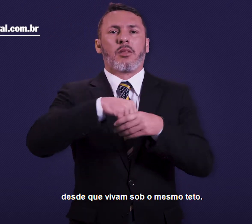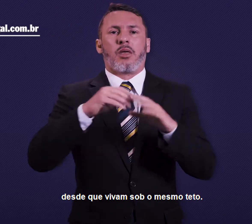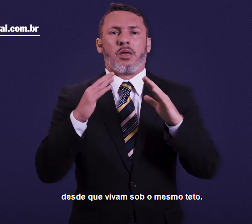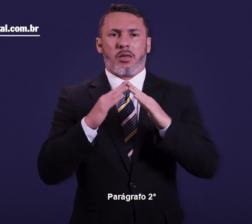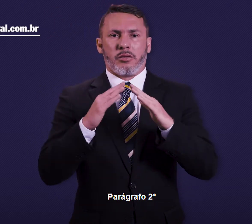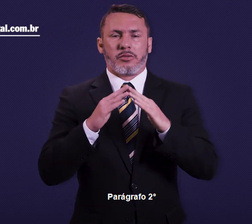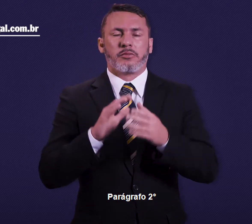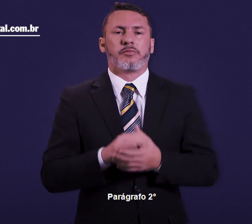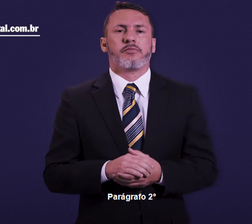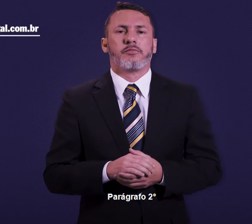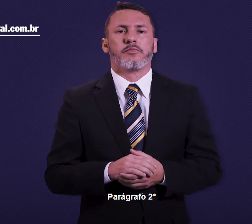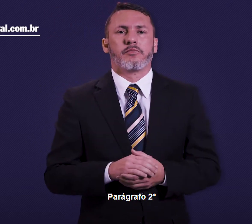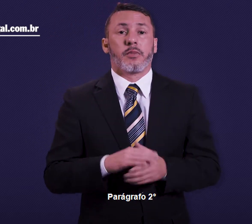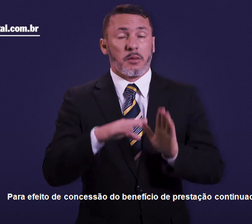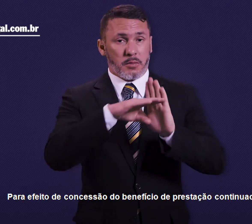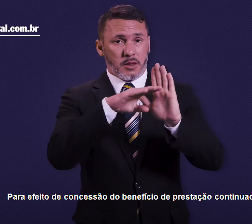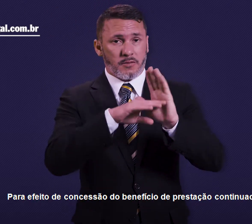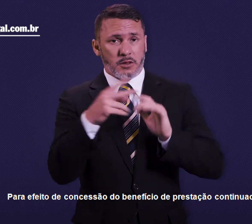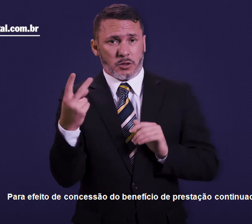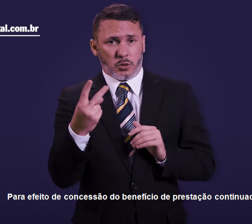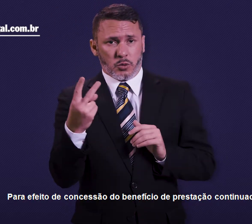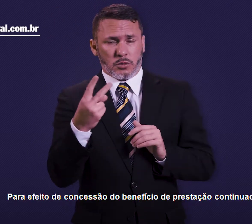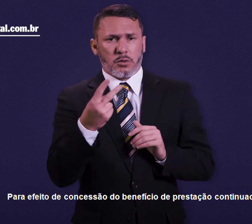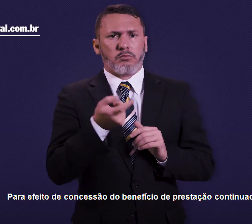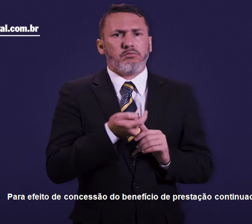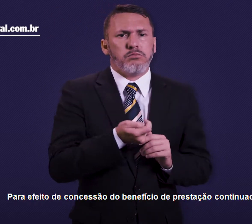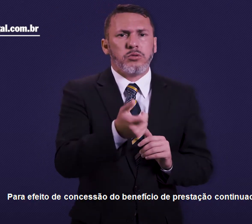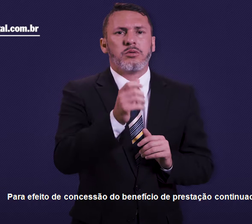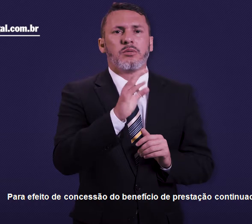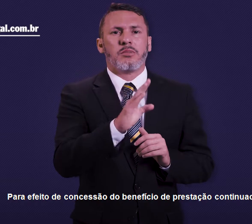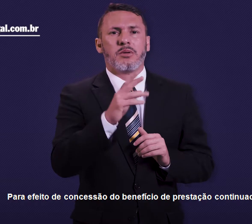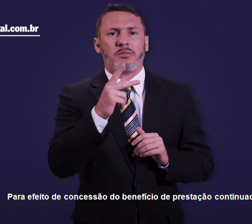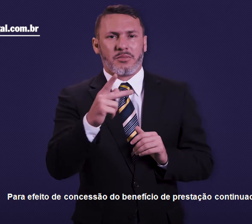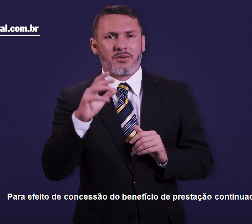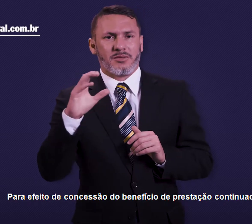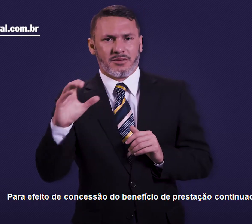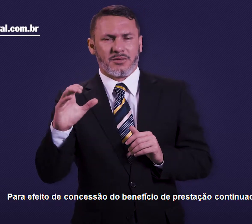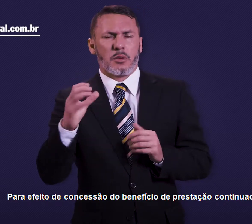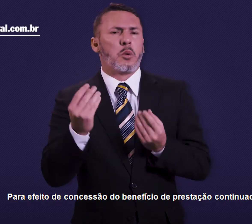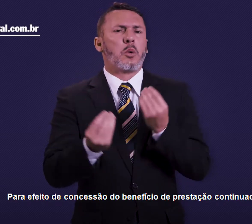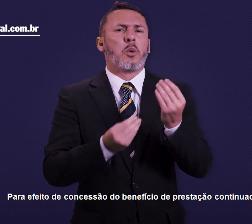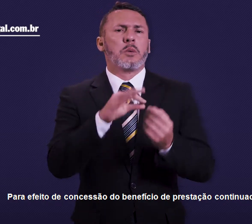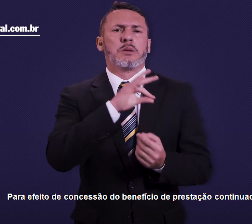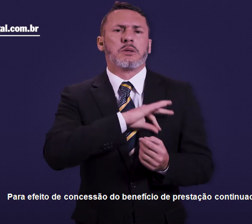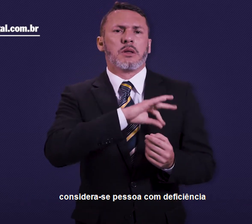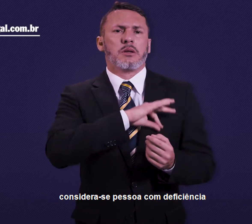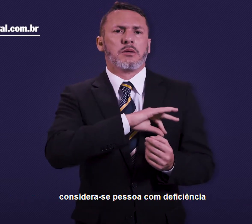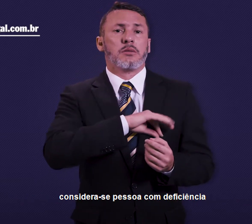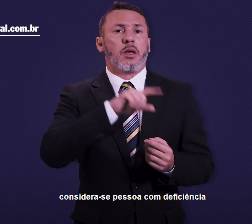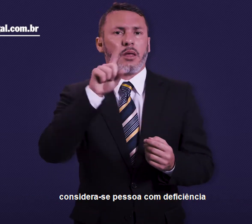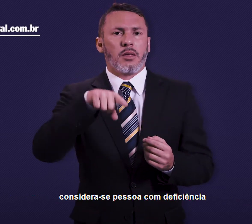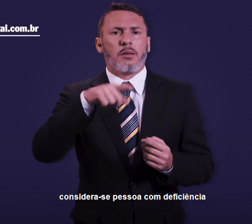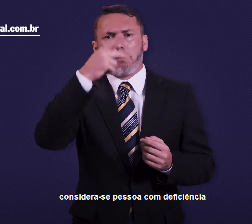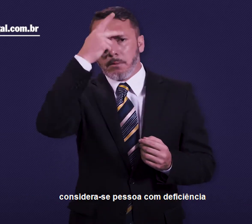teto. Parágrafo 2º. Para efeito de concessão do benefício de prestação continuada, considera-se pessoa